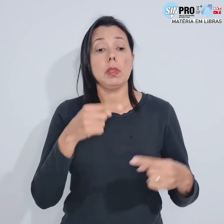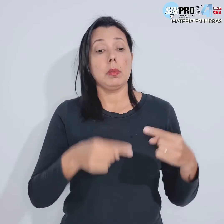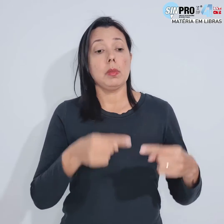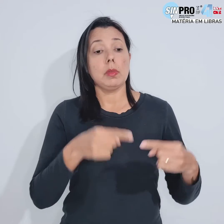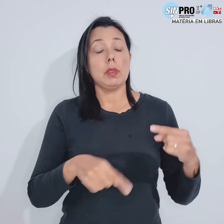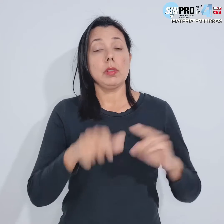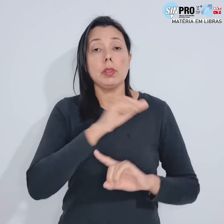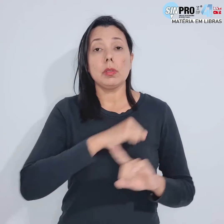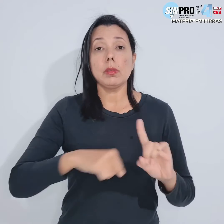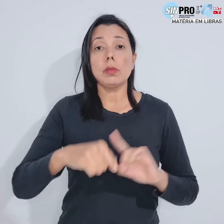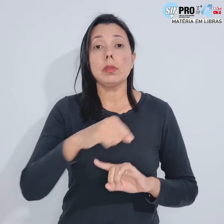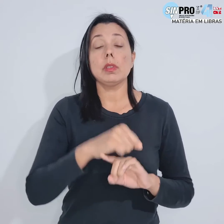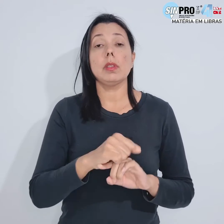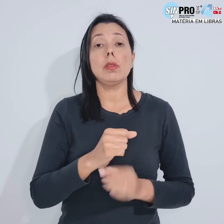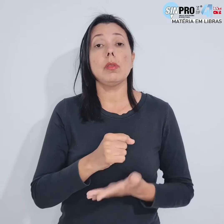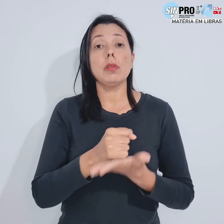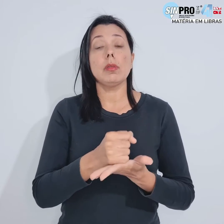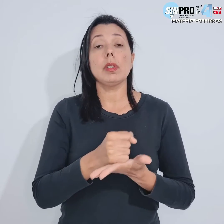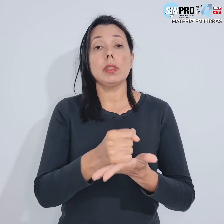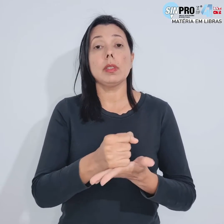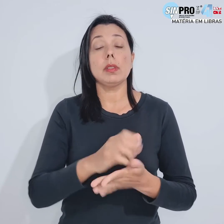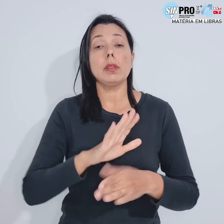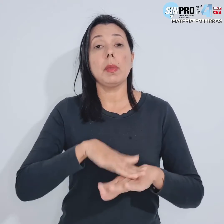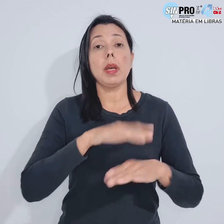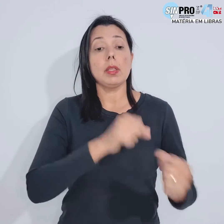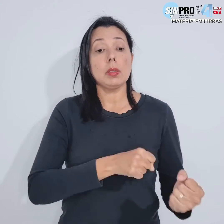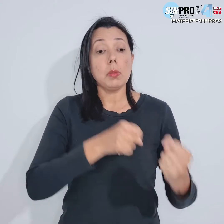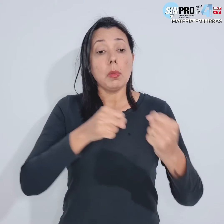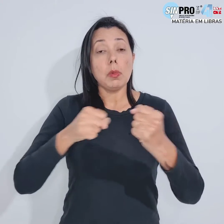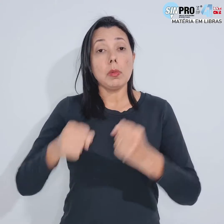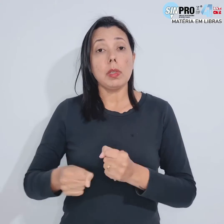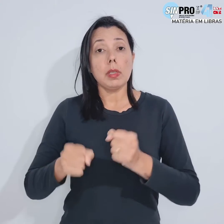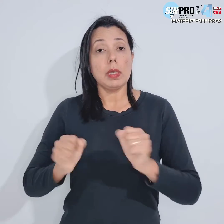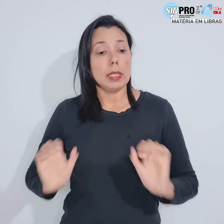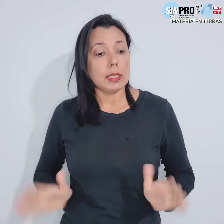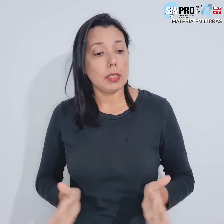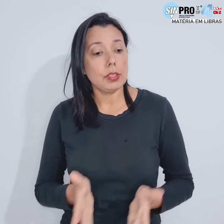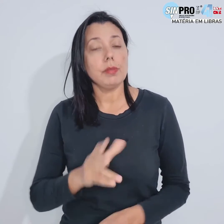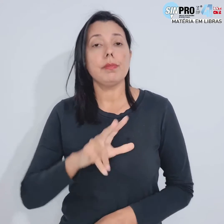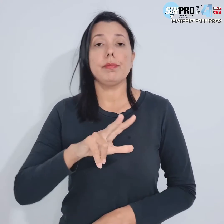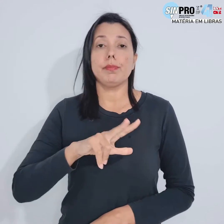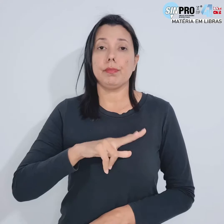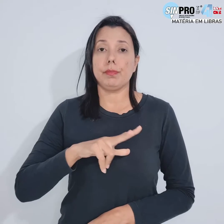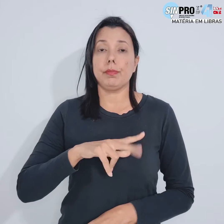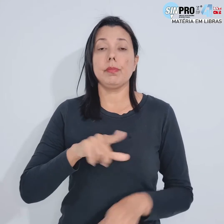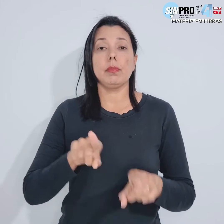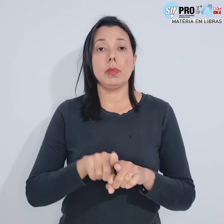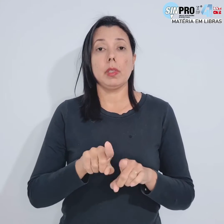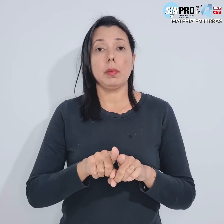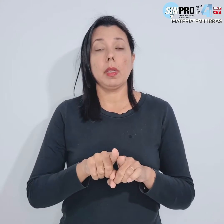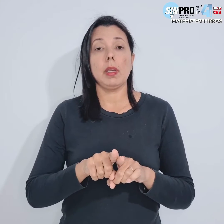políticas sociais, dando mais poder à iniciativa privada e às